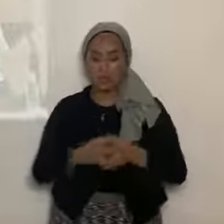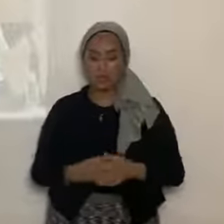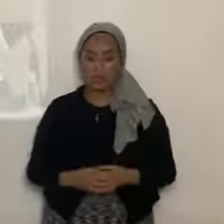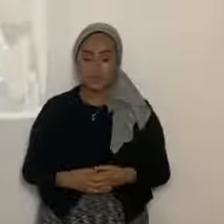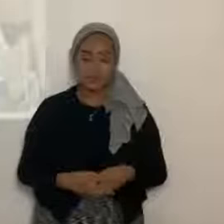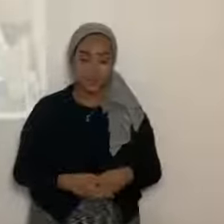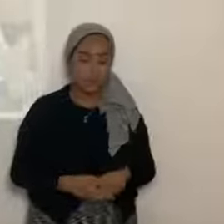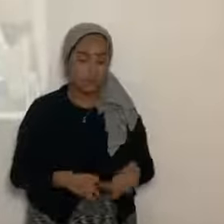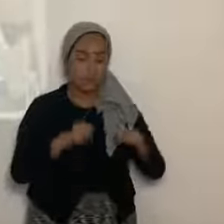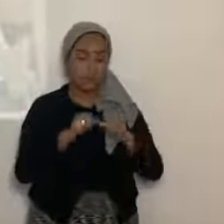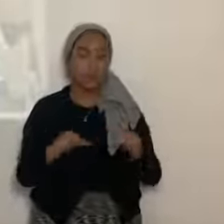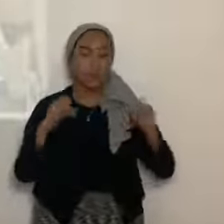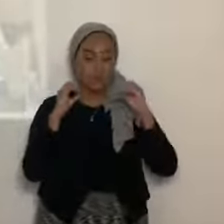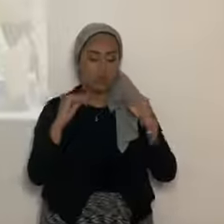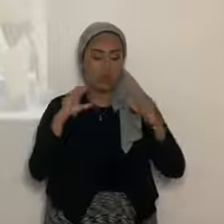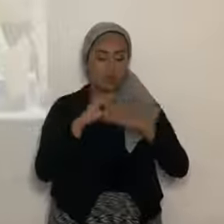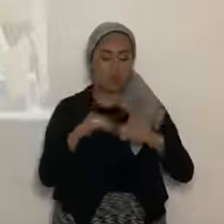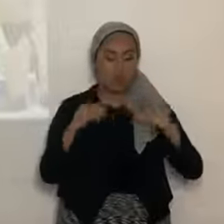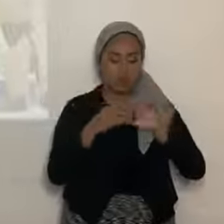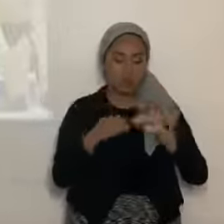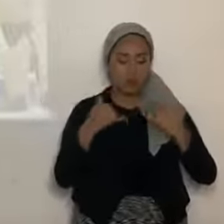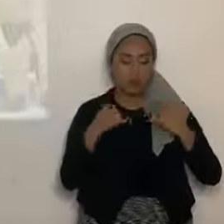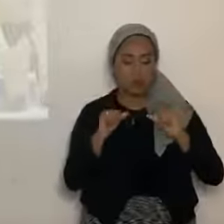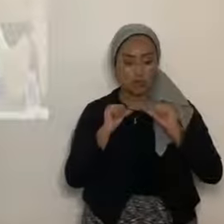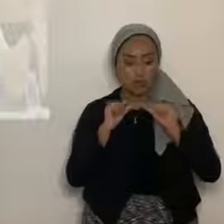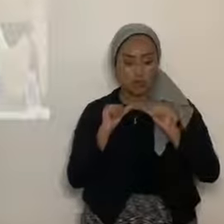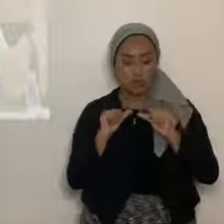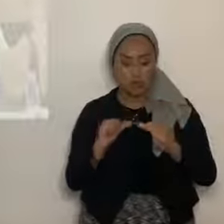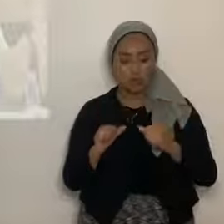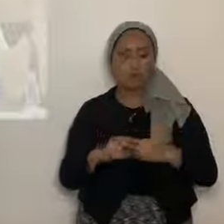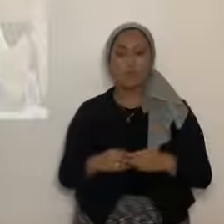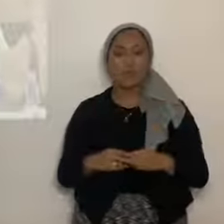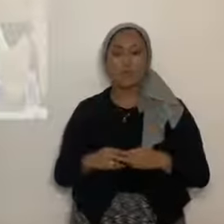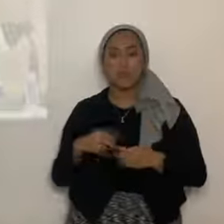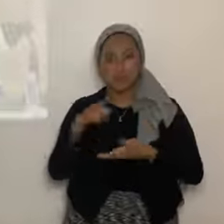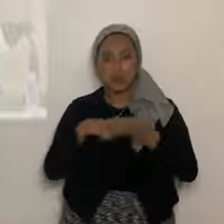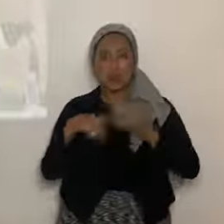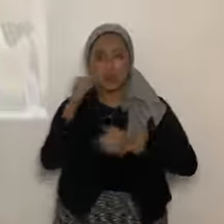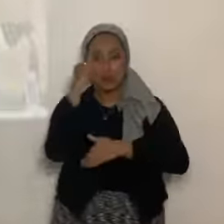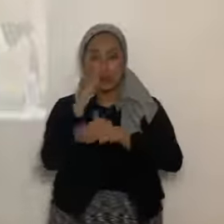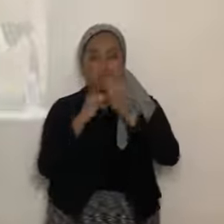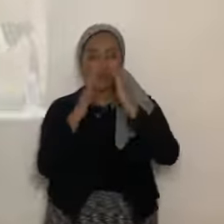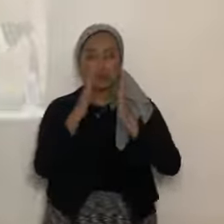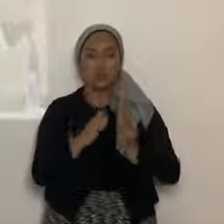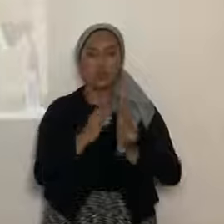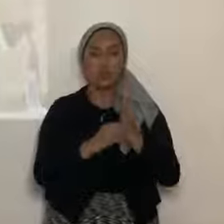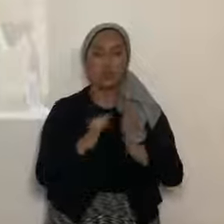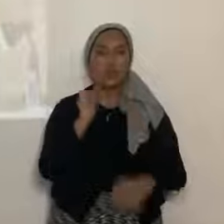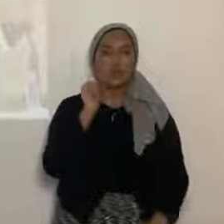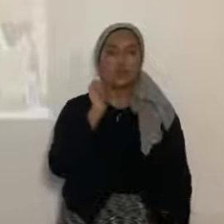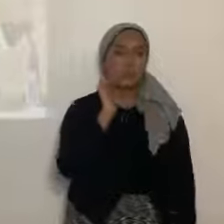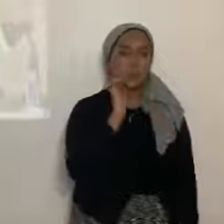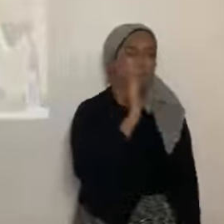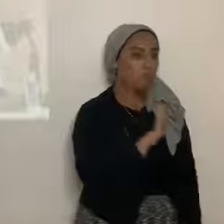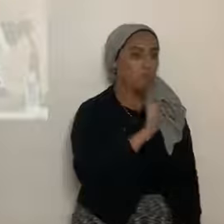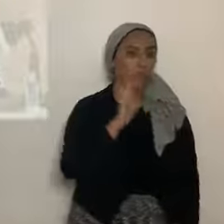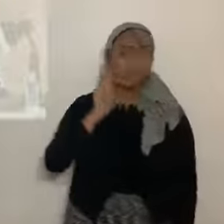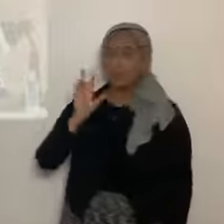sigue ministrando. Bueno, ahora vamos a Isaías 53. Vamos a Isaías 53, en